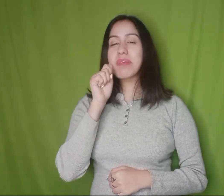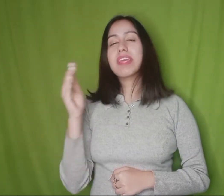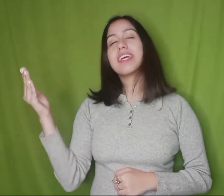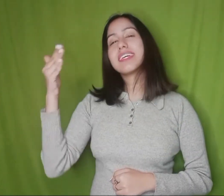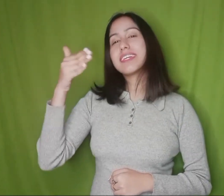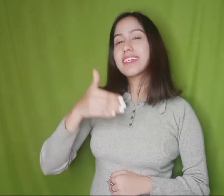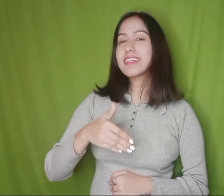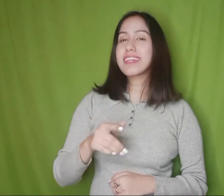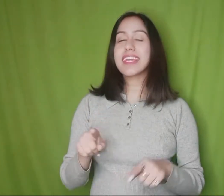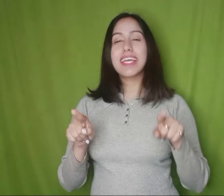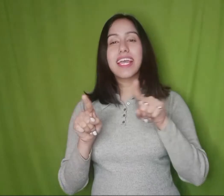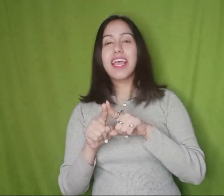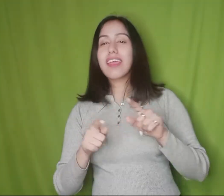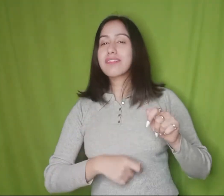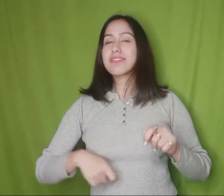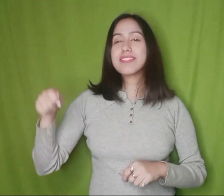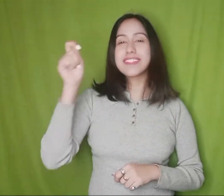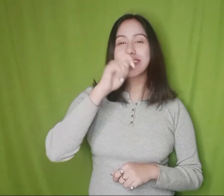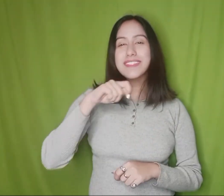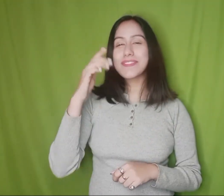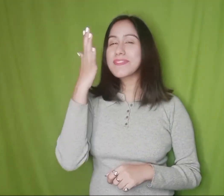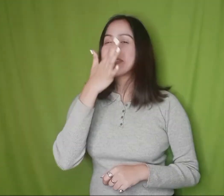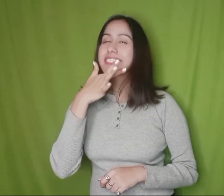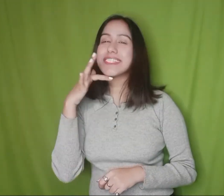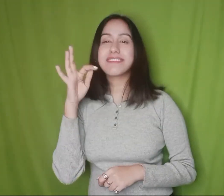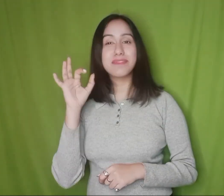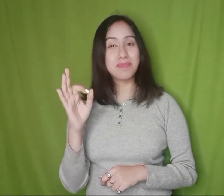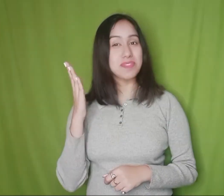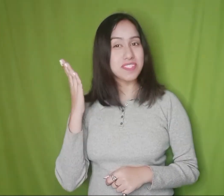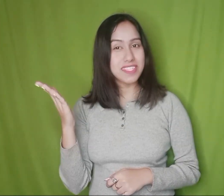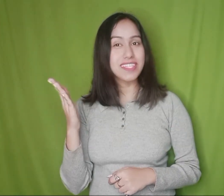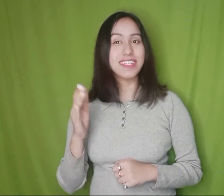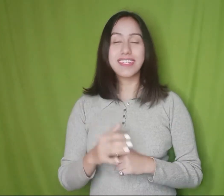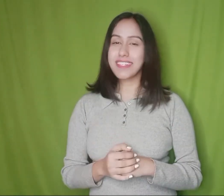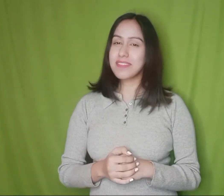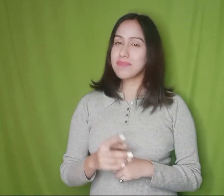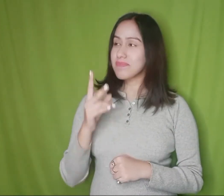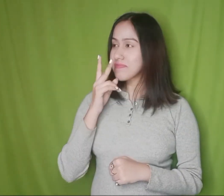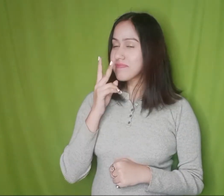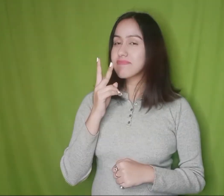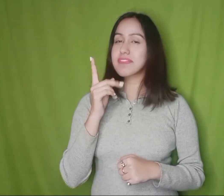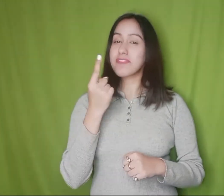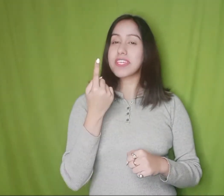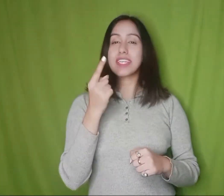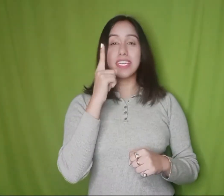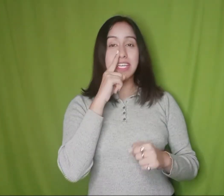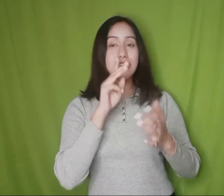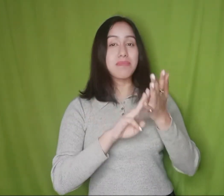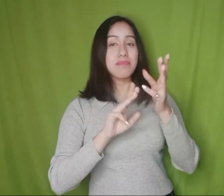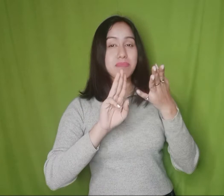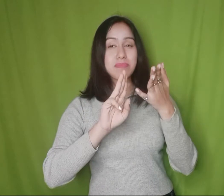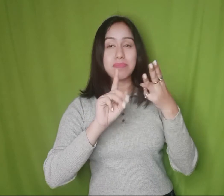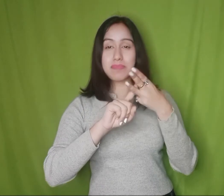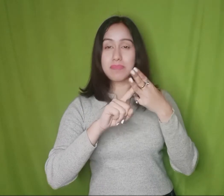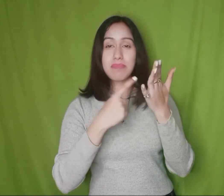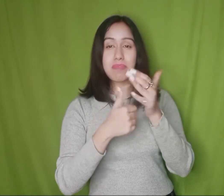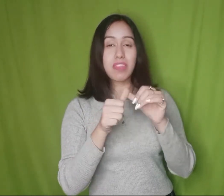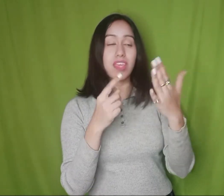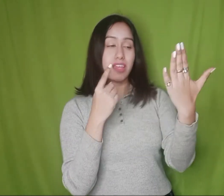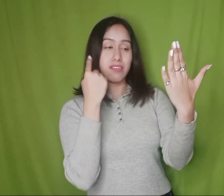मेवाड़ से आई बारात परियों की कहानियों से सुंदर थी और कुंवर भोजराज शहजादों सा ही खूबसूरत। मीरा